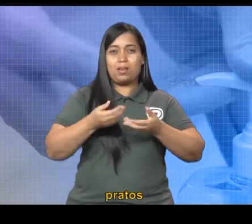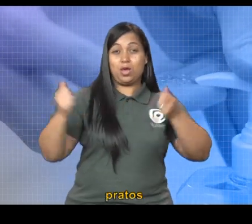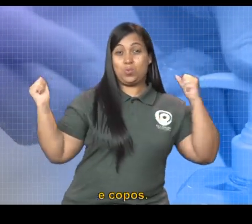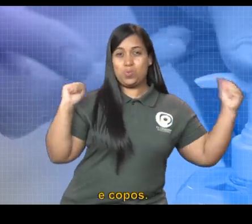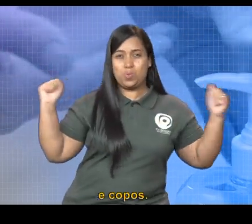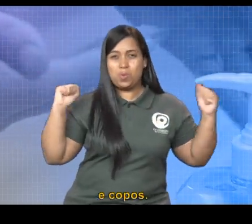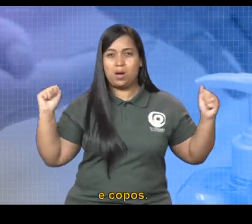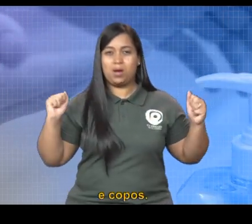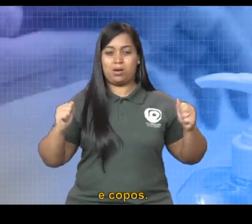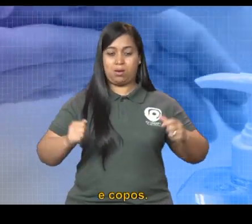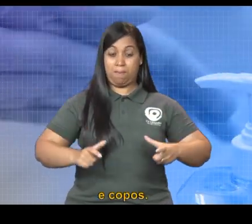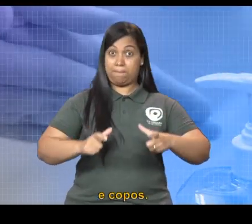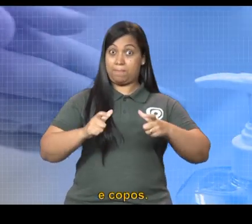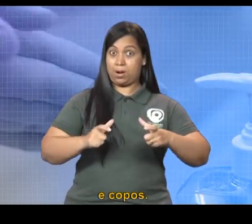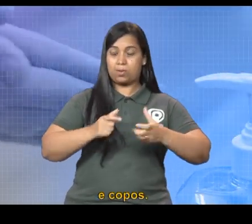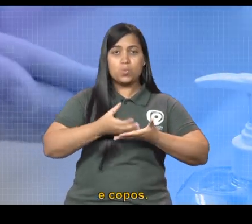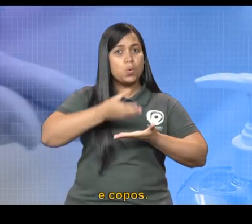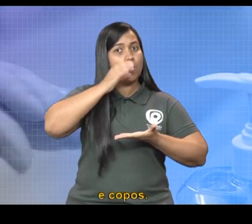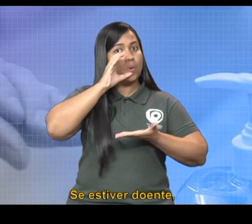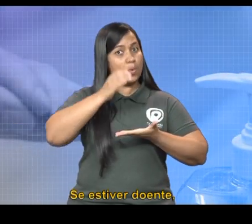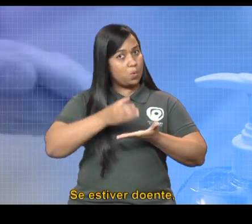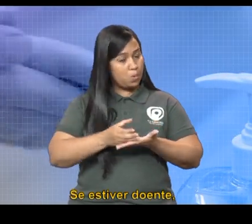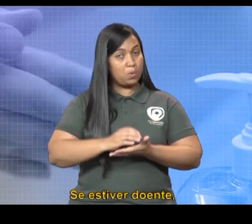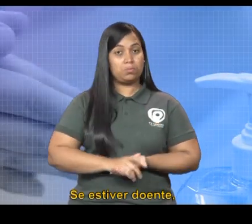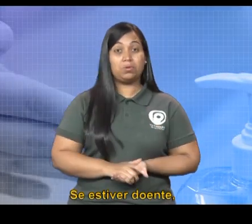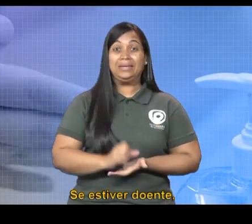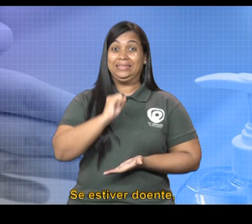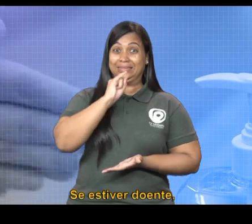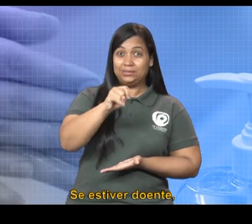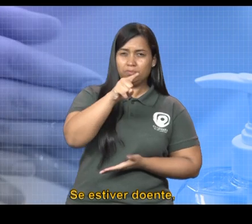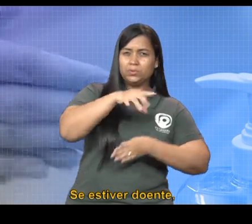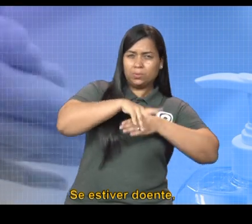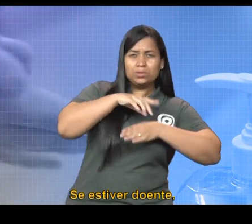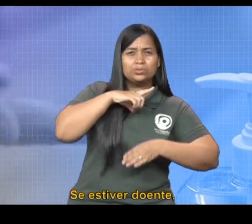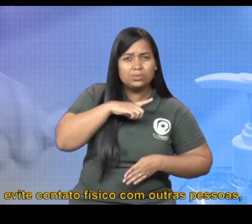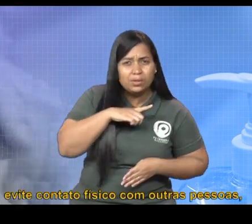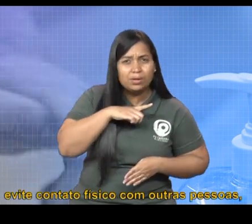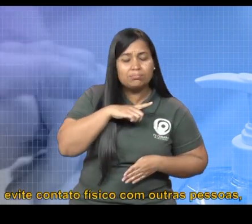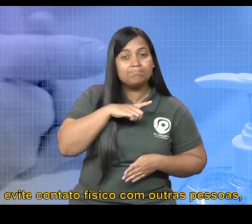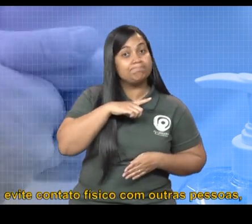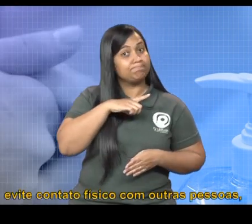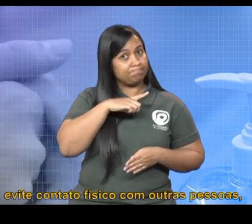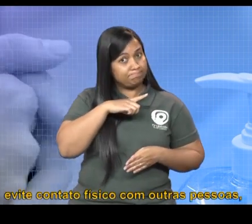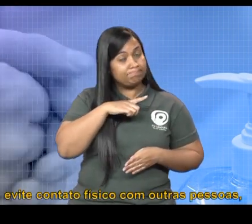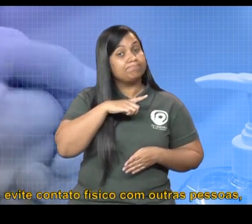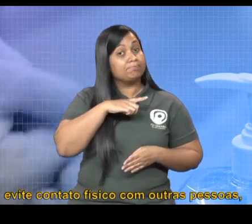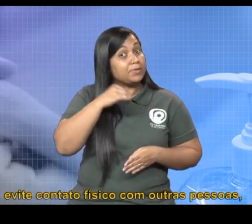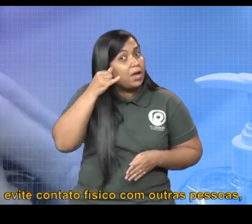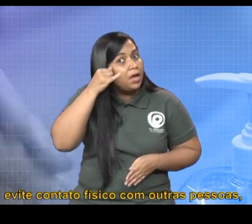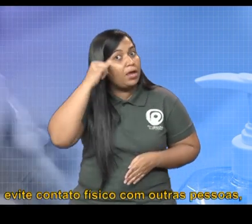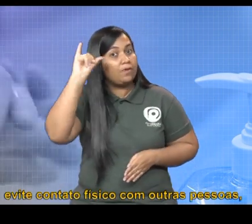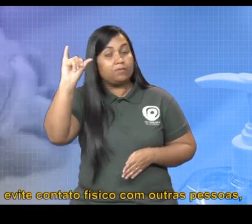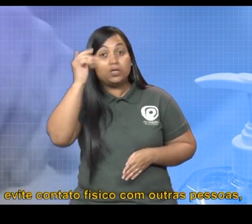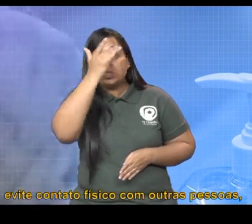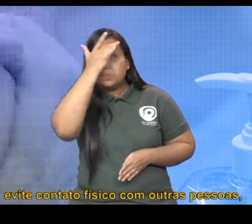e copos. Se estiver doente, evite contato físico com outras